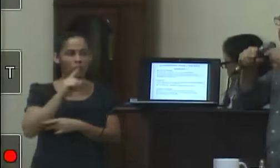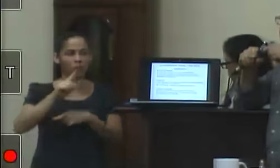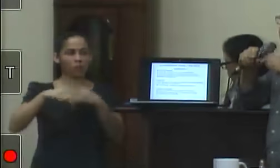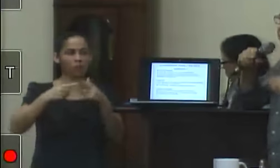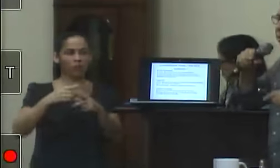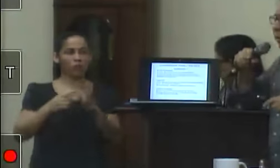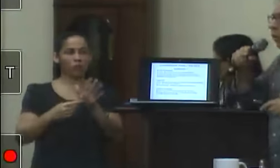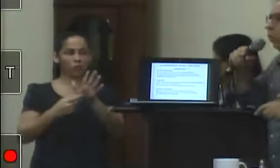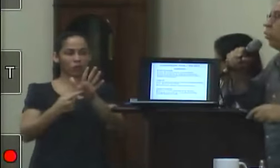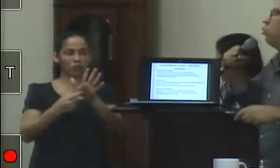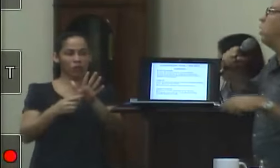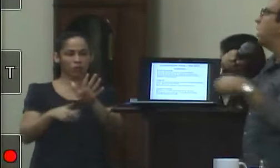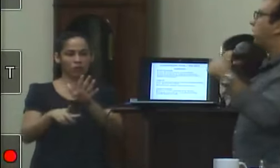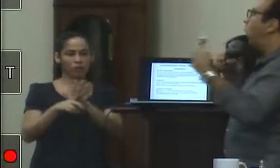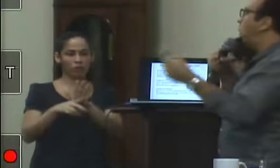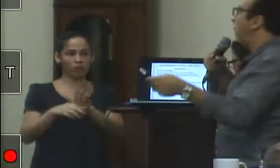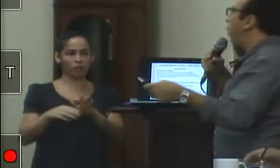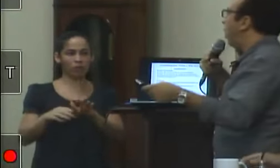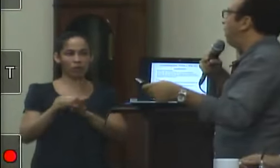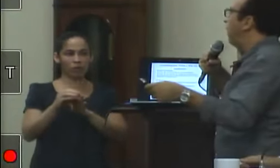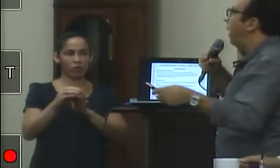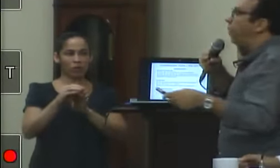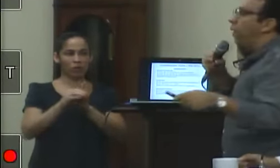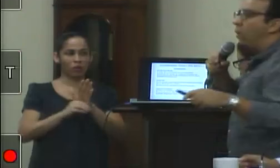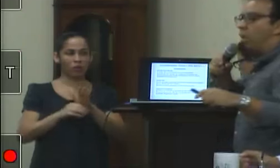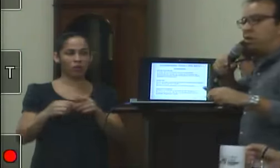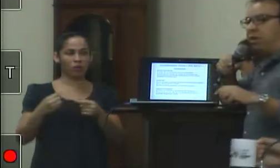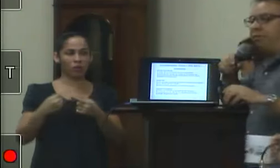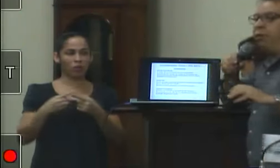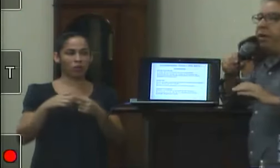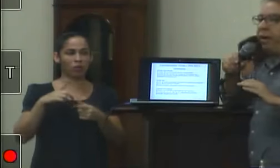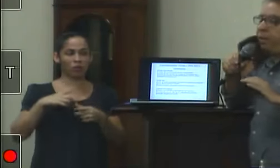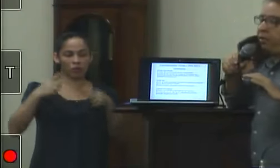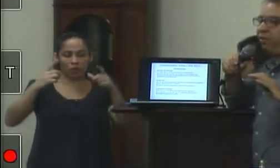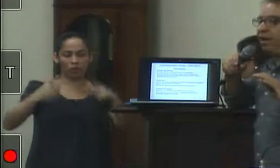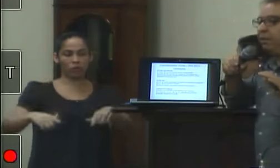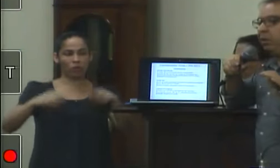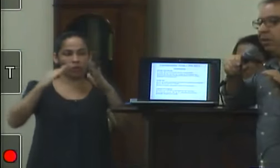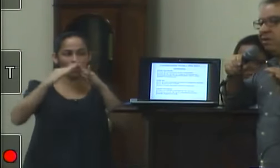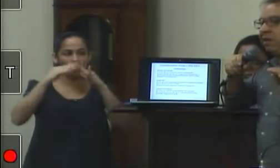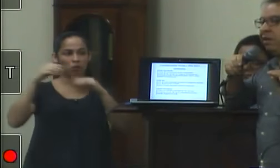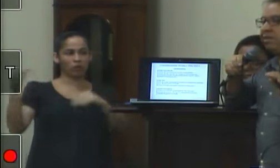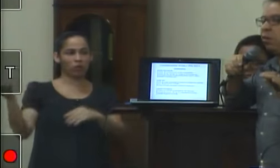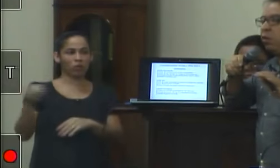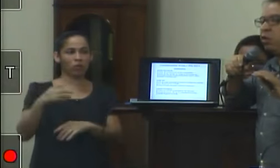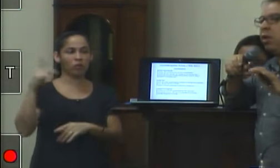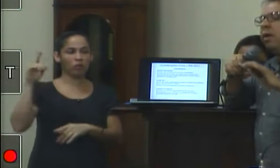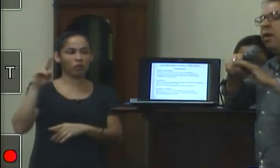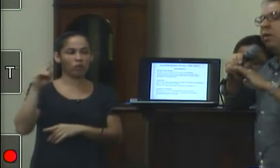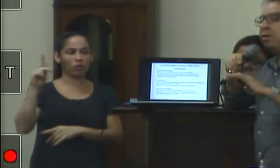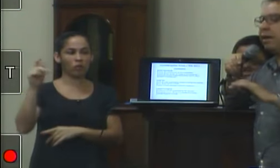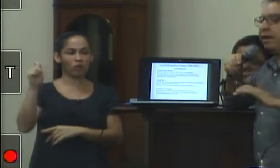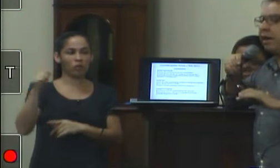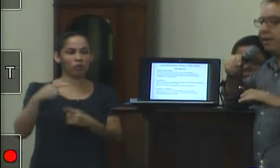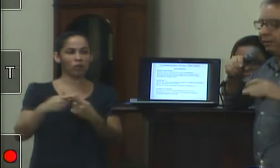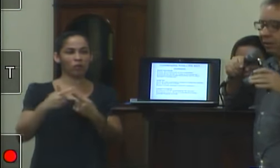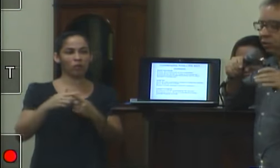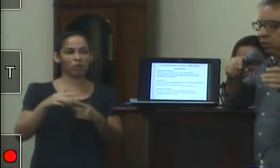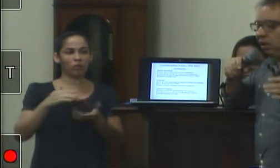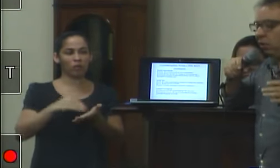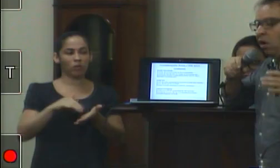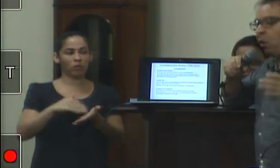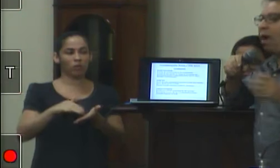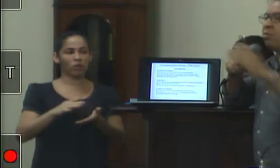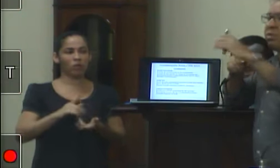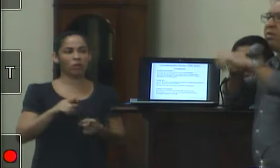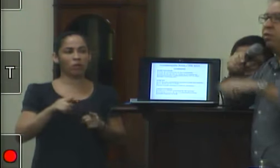de devolução do recurso da UPA nova, né, onde já foi aprovada pelo Ministério da Saúde. Então a Secretaria está